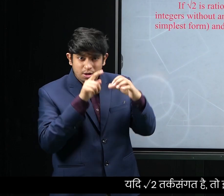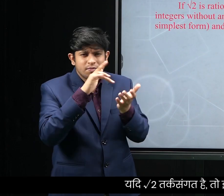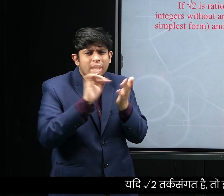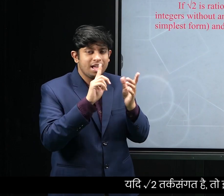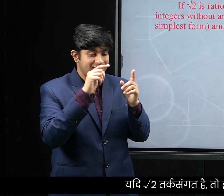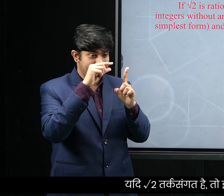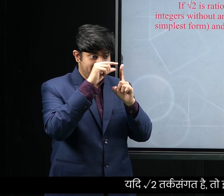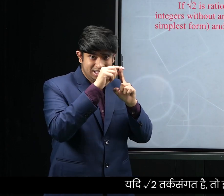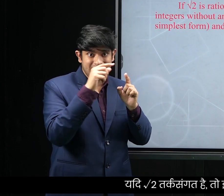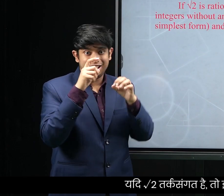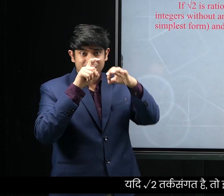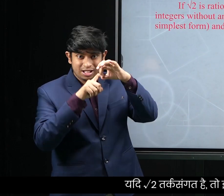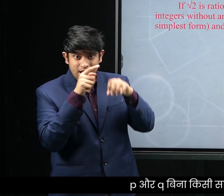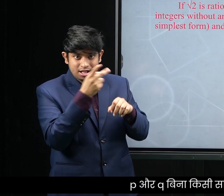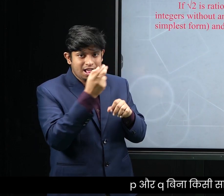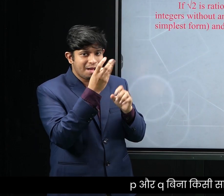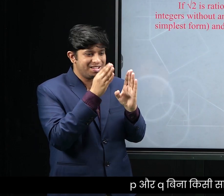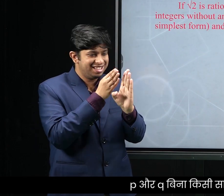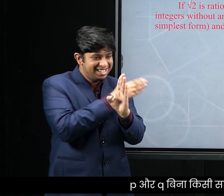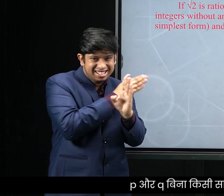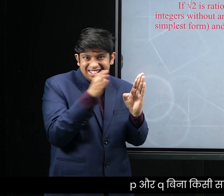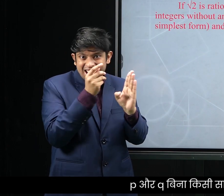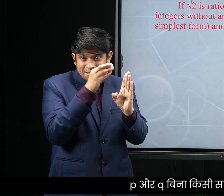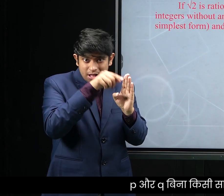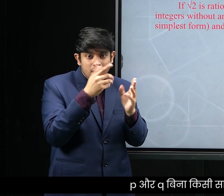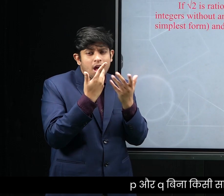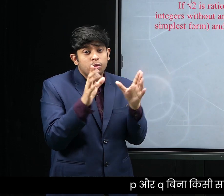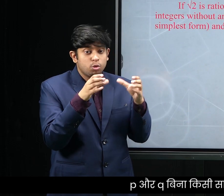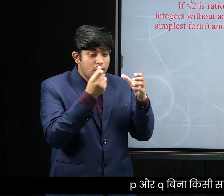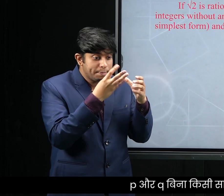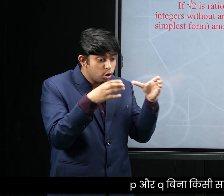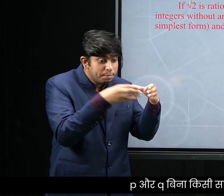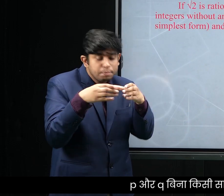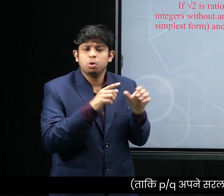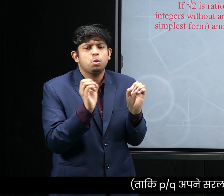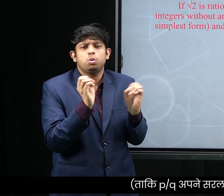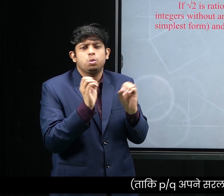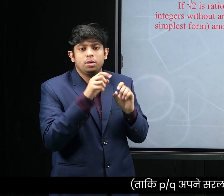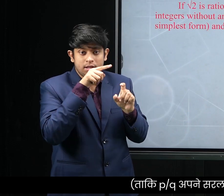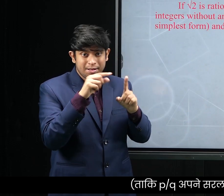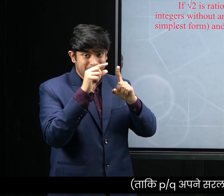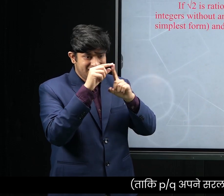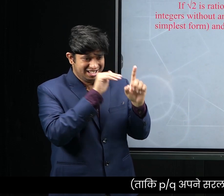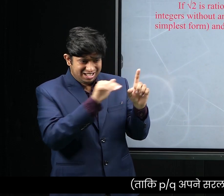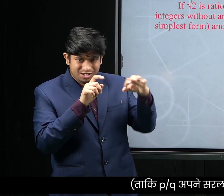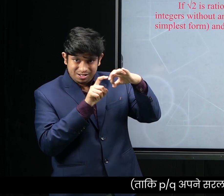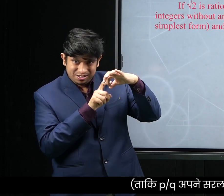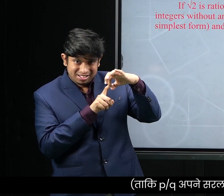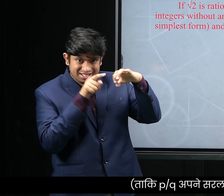बराबर होने दो, जहां p और q बिना किसी सामान्य गुणनखंड के पूर्णांक हैं, ताकि p/q अपने